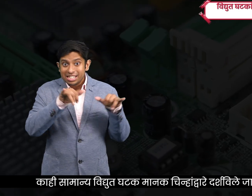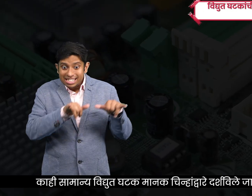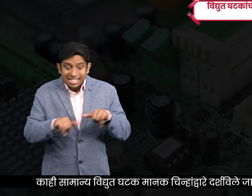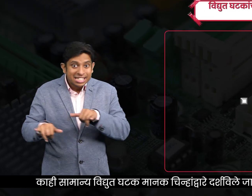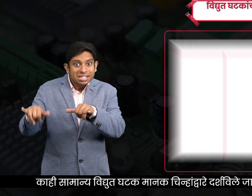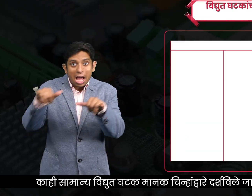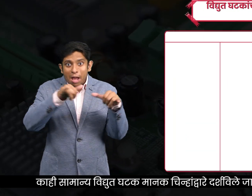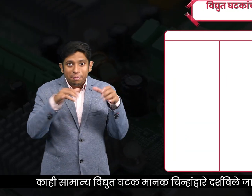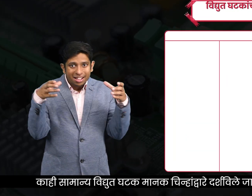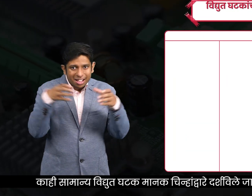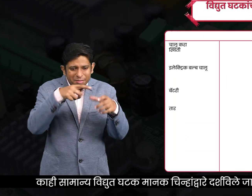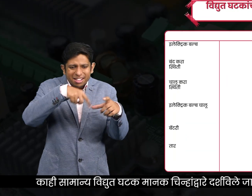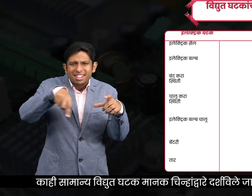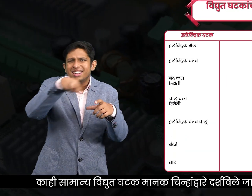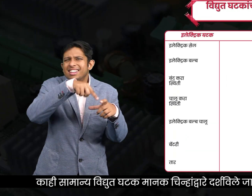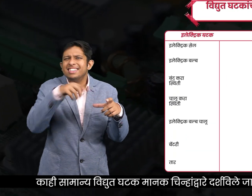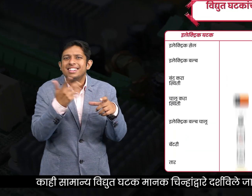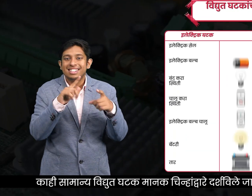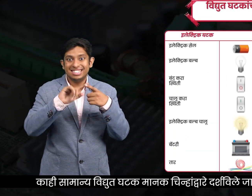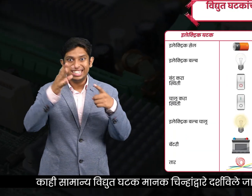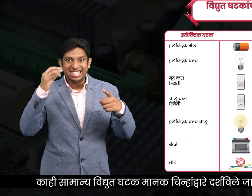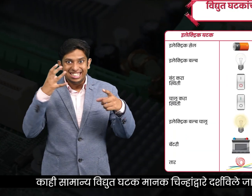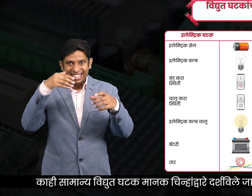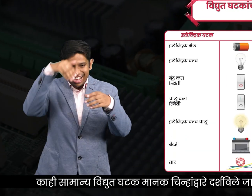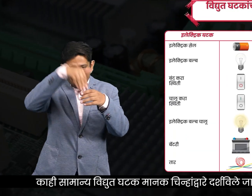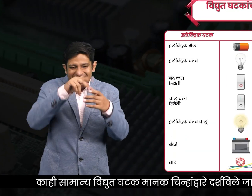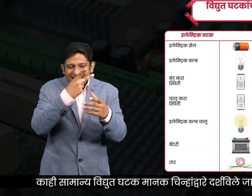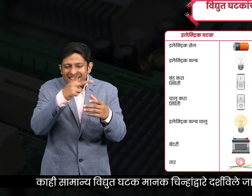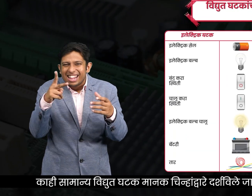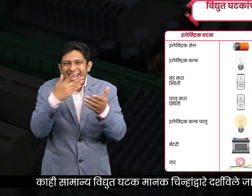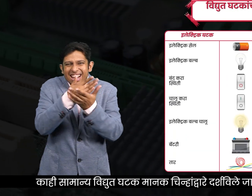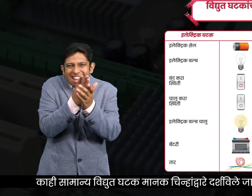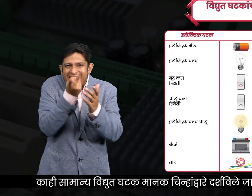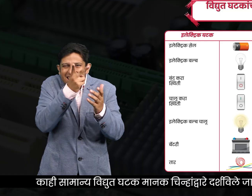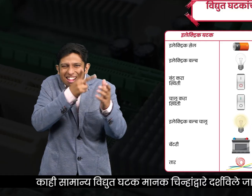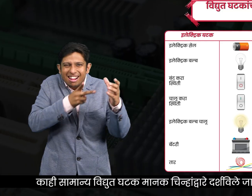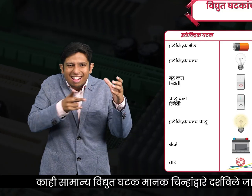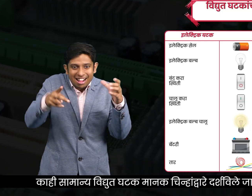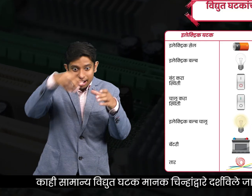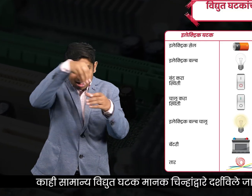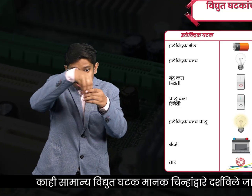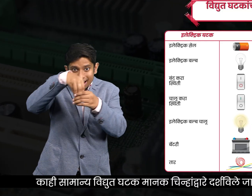काही सामान्य विद्युत घटक मानक चिन्हाद्वारे दर्शविले जाऊ शकतात.